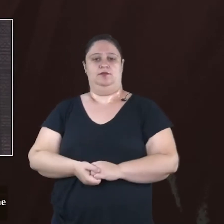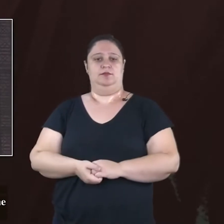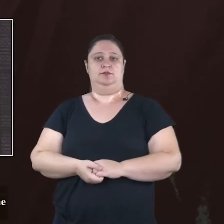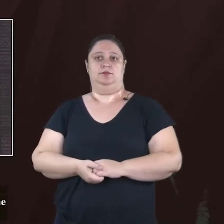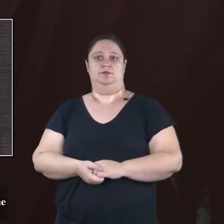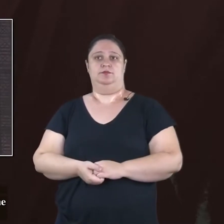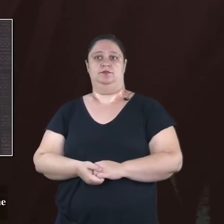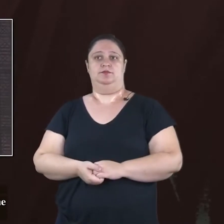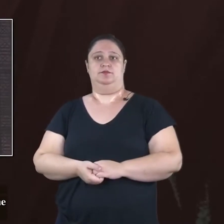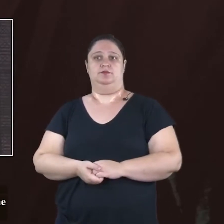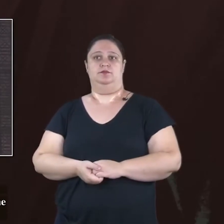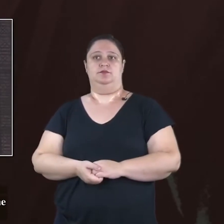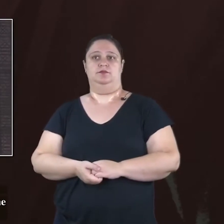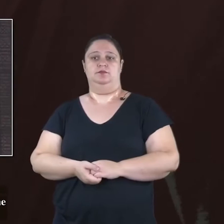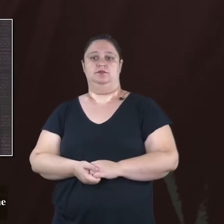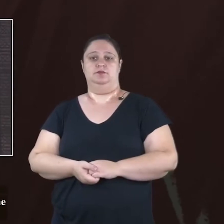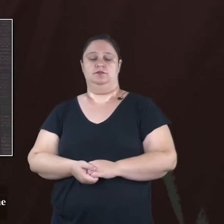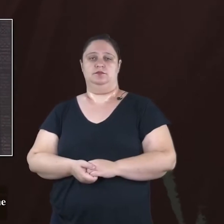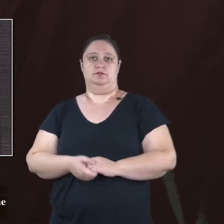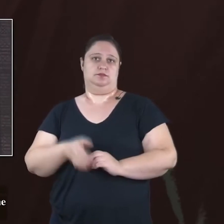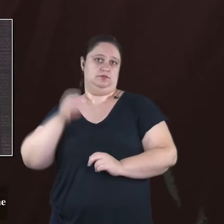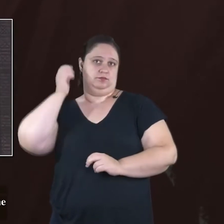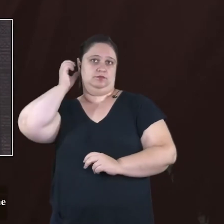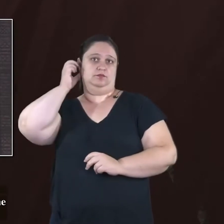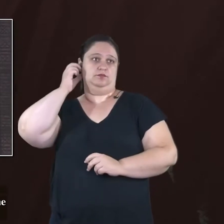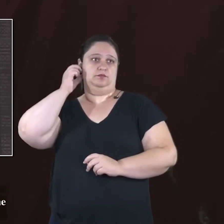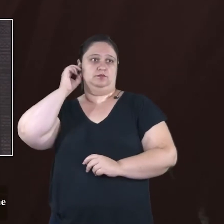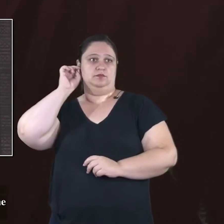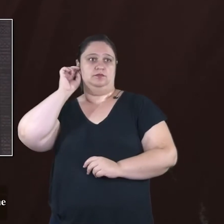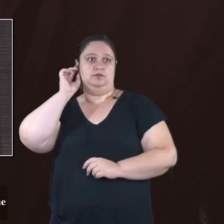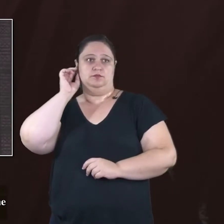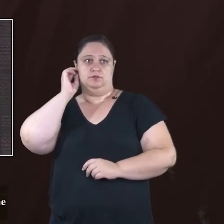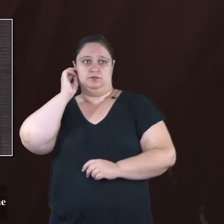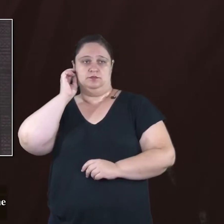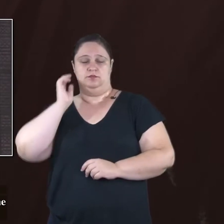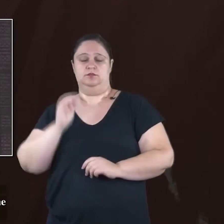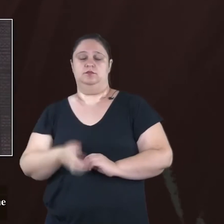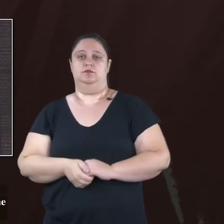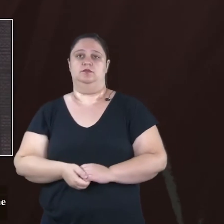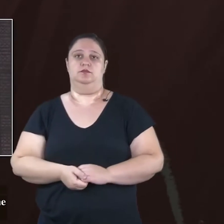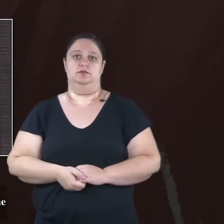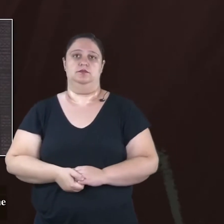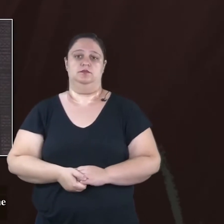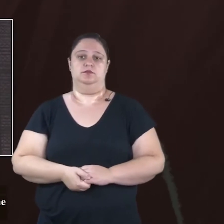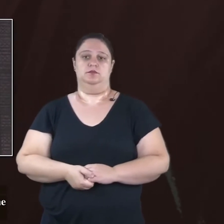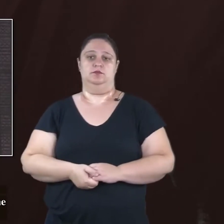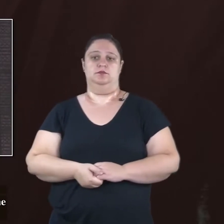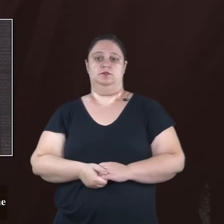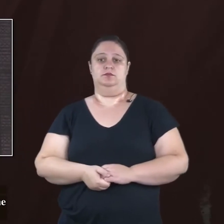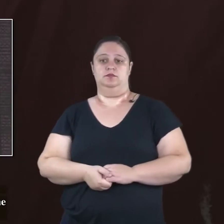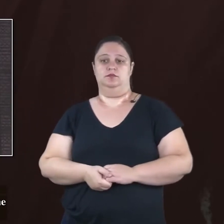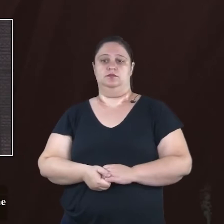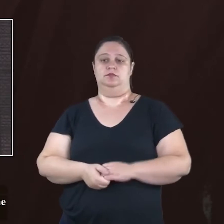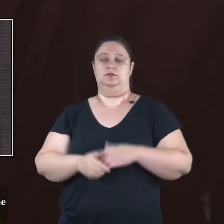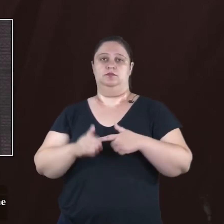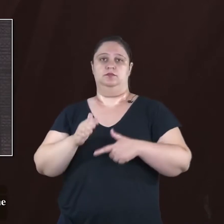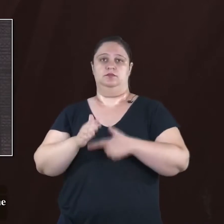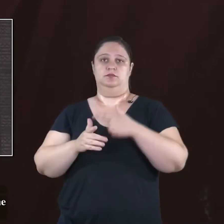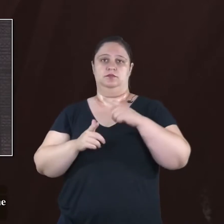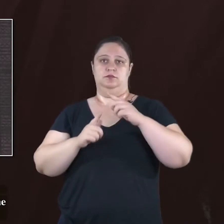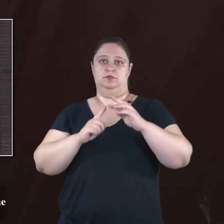porque embaixo ele fala dos falsos apóstolos, tá? Vamos para